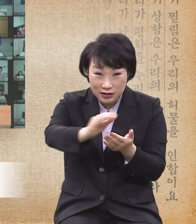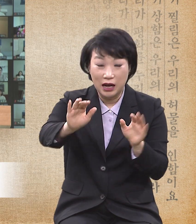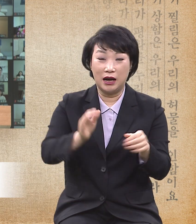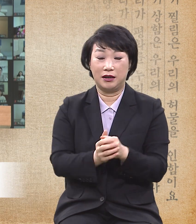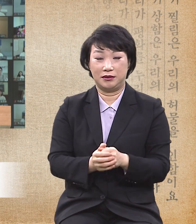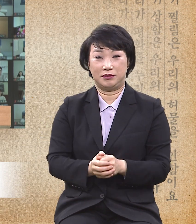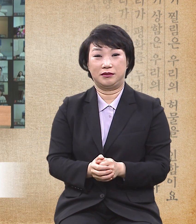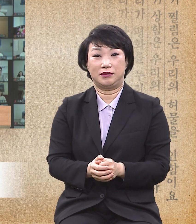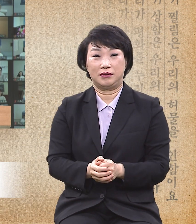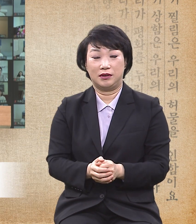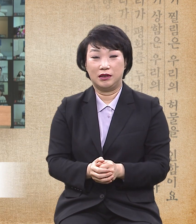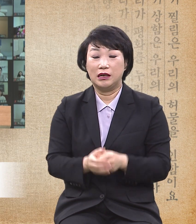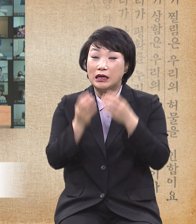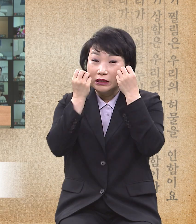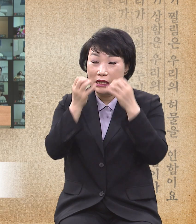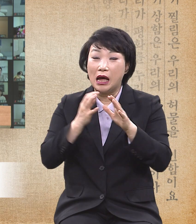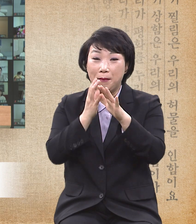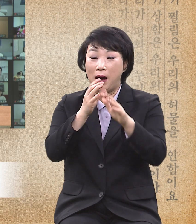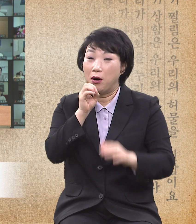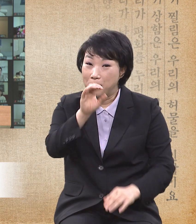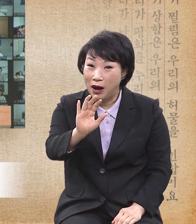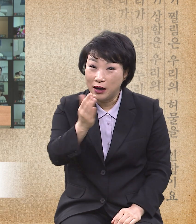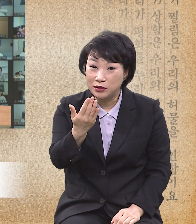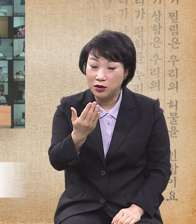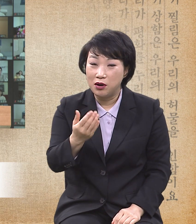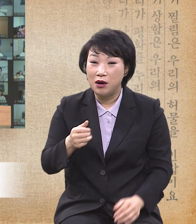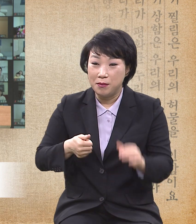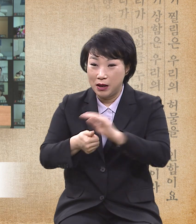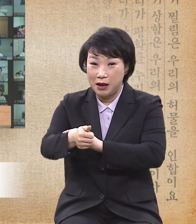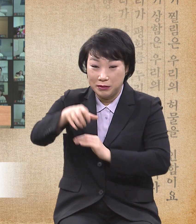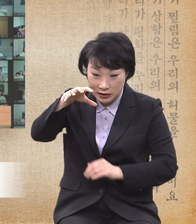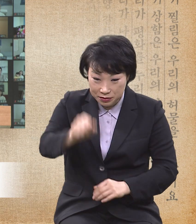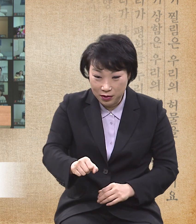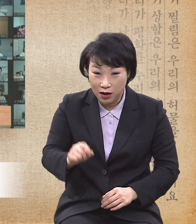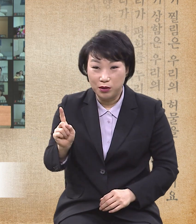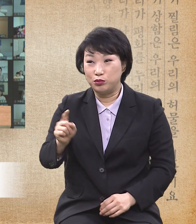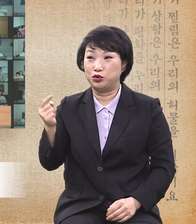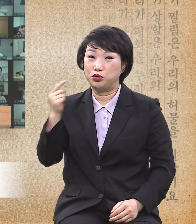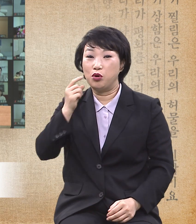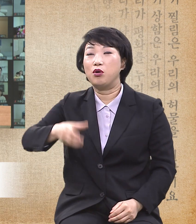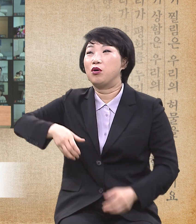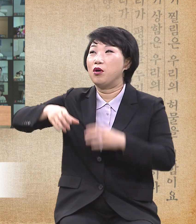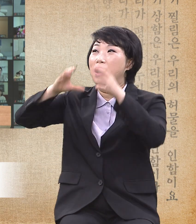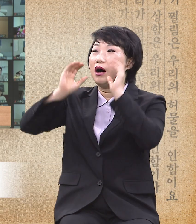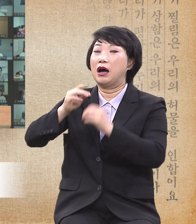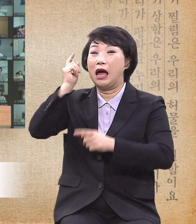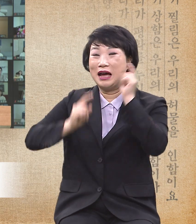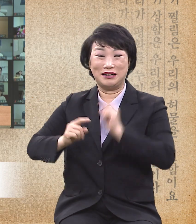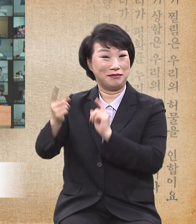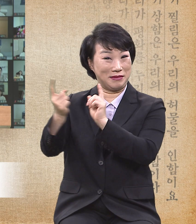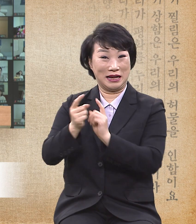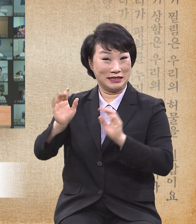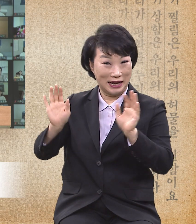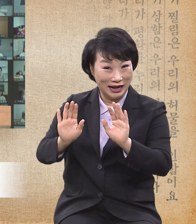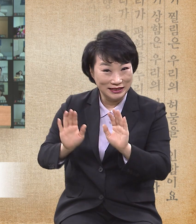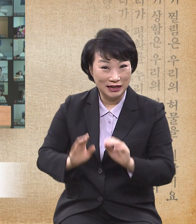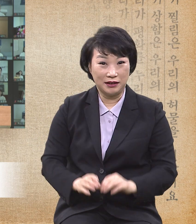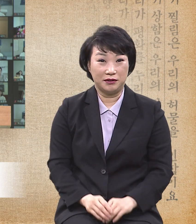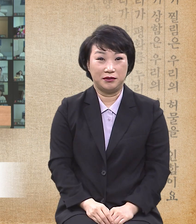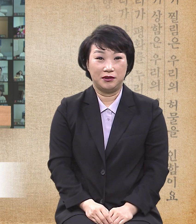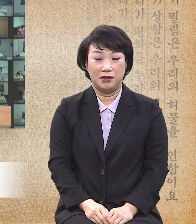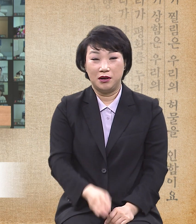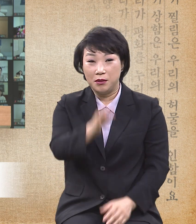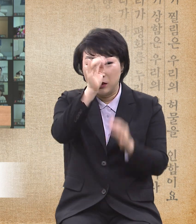이름으로 귀신을 쫓아내며 새방언을 말하며 뱀을 집으며 무슨 독을 마실지라도 해를 받지